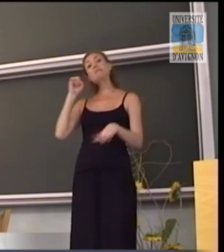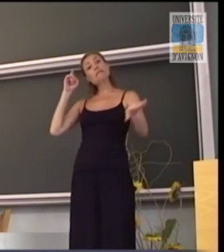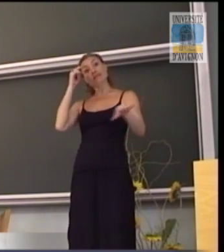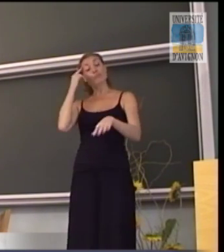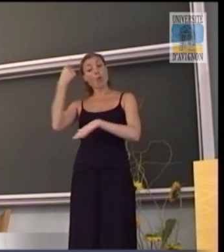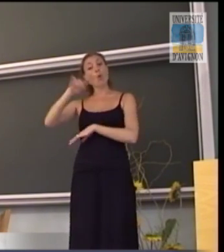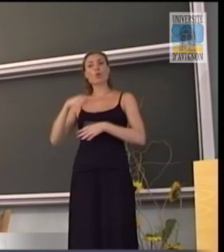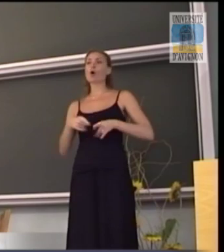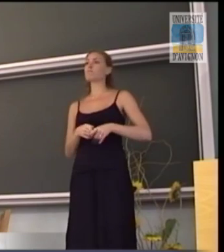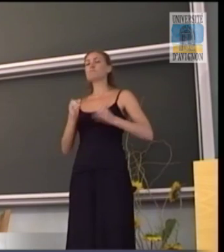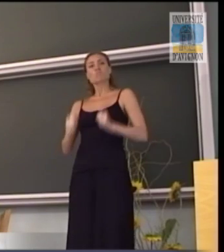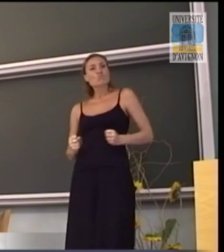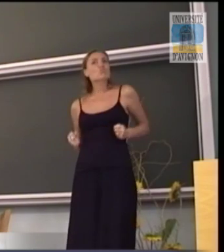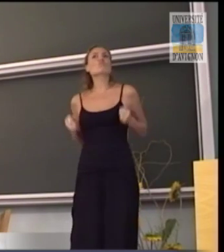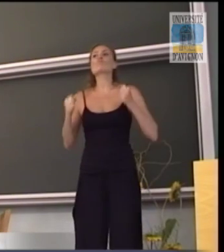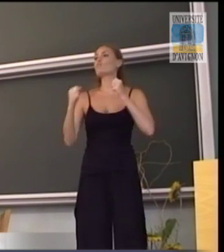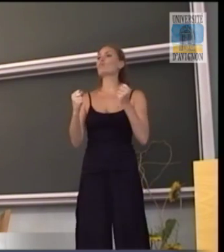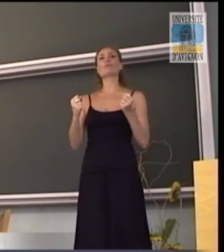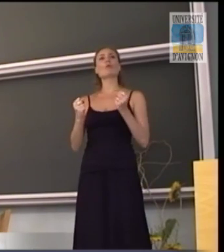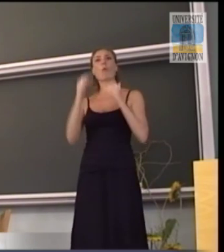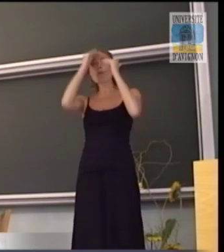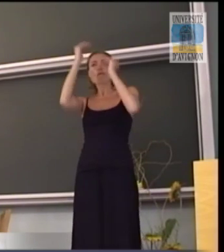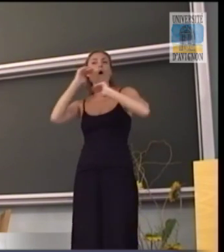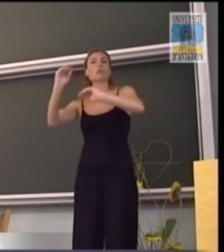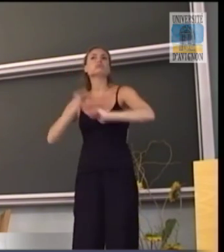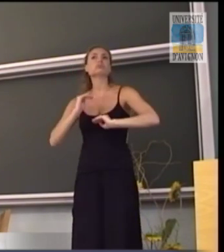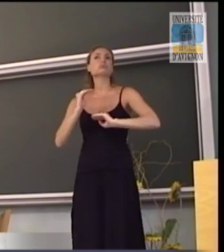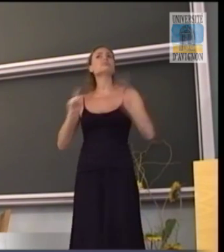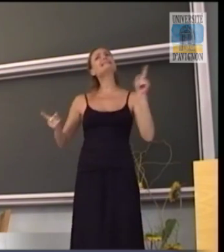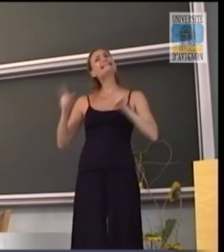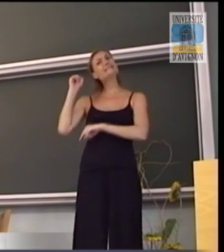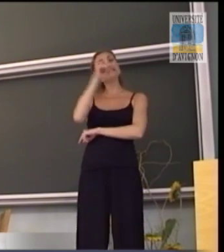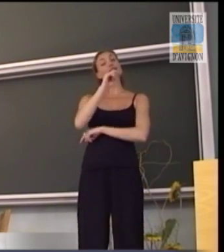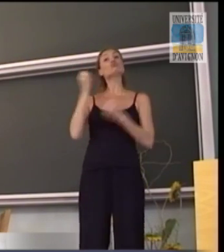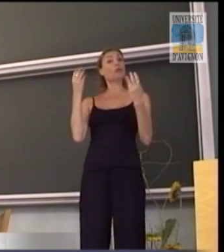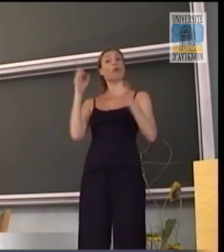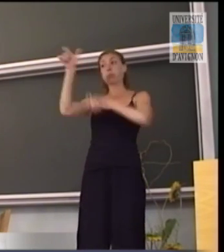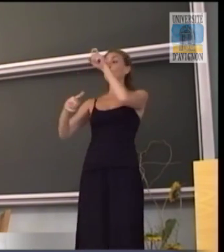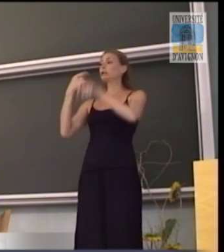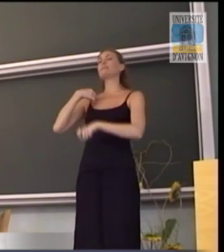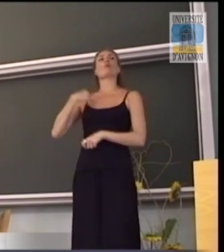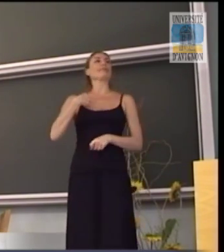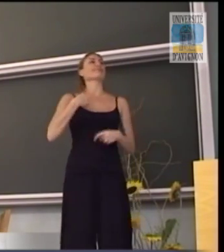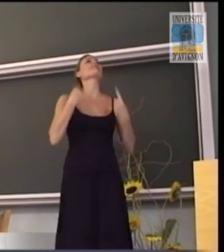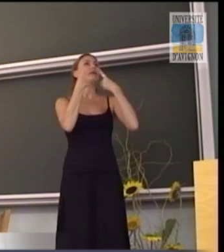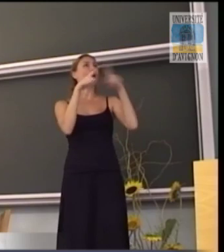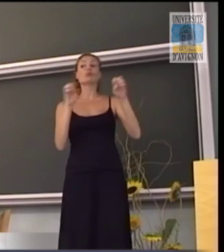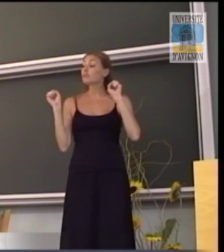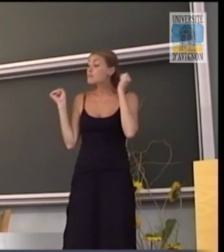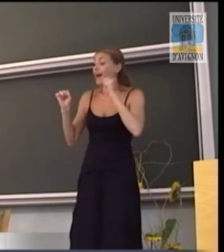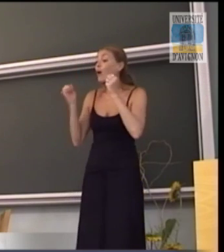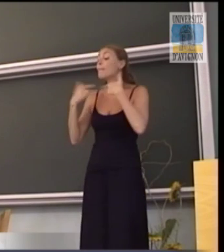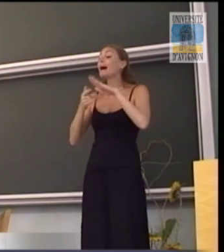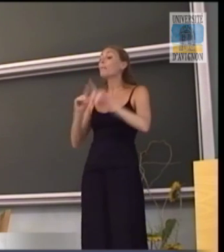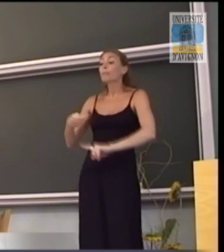à affirmer. Alors, j'entends plein de gens qui se revendiquent, je ne suis pas comme l'autre, certes, mais qu'est-ce que tu